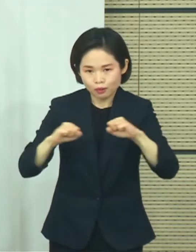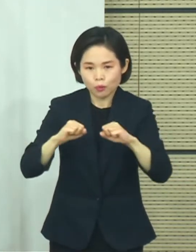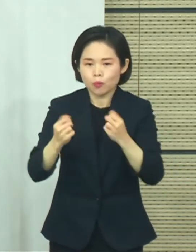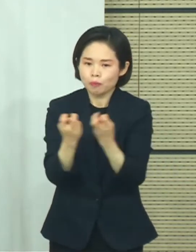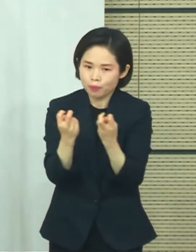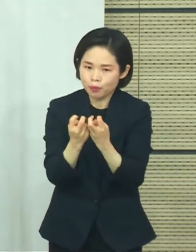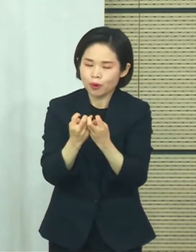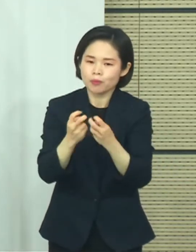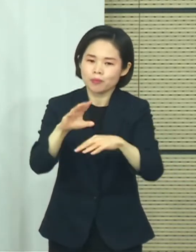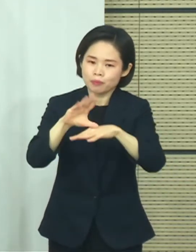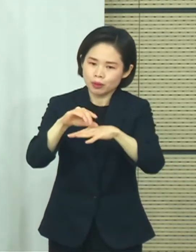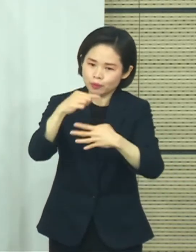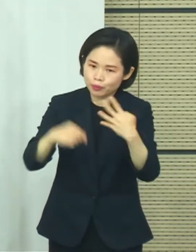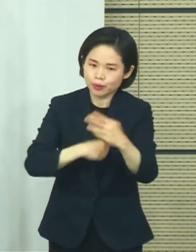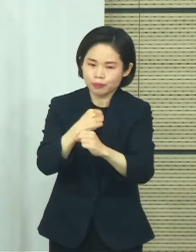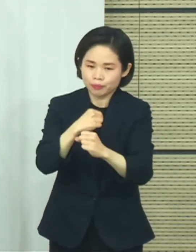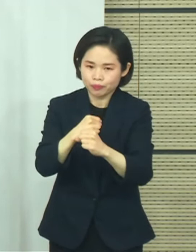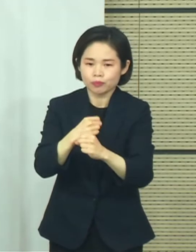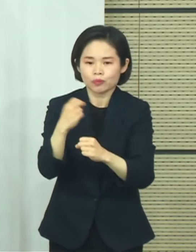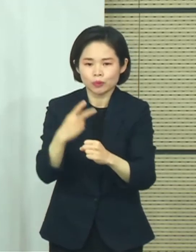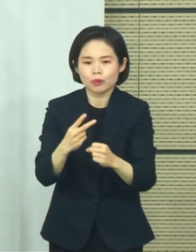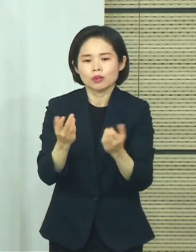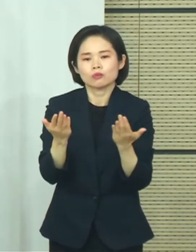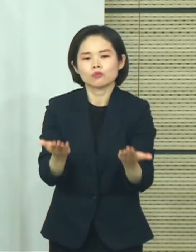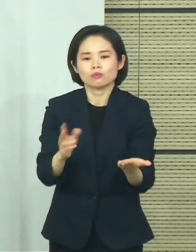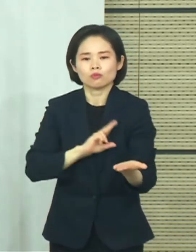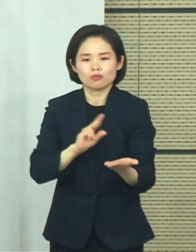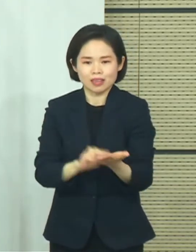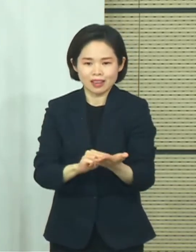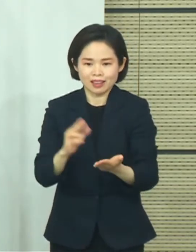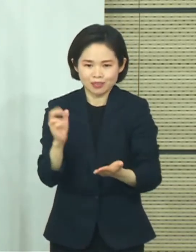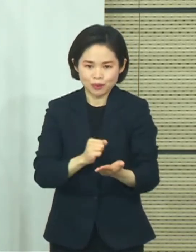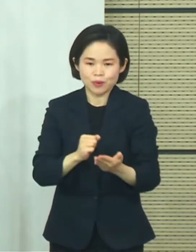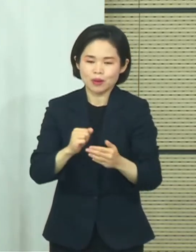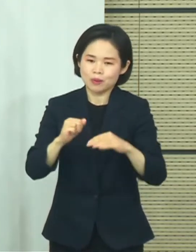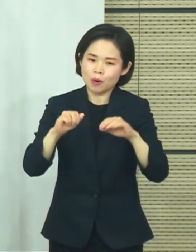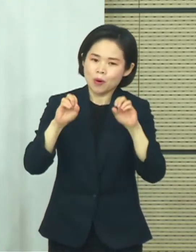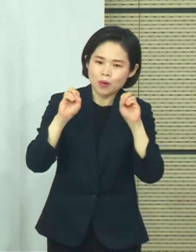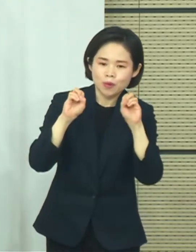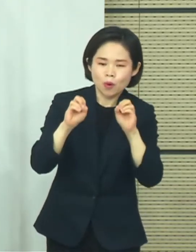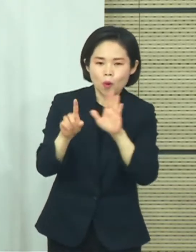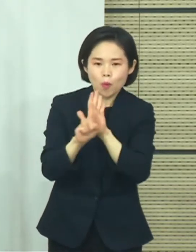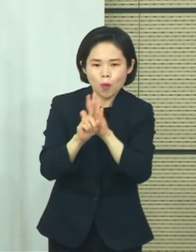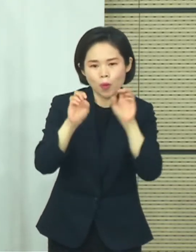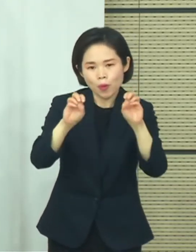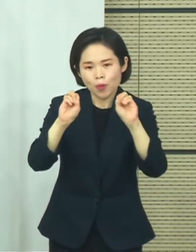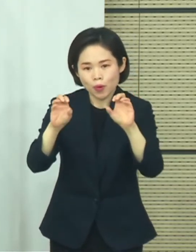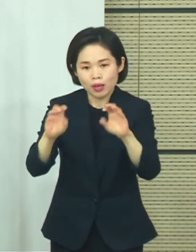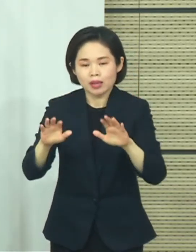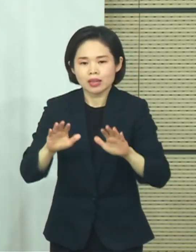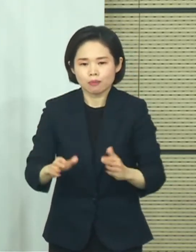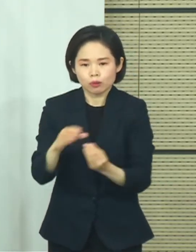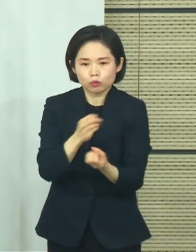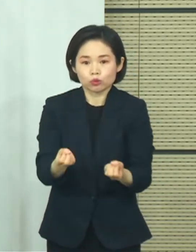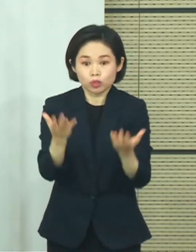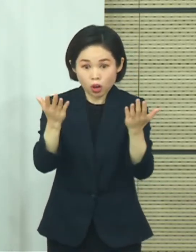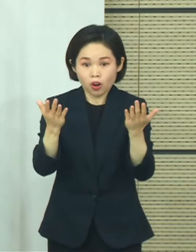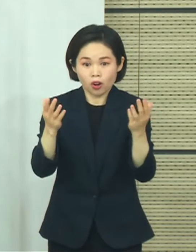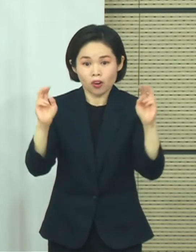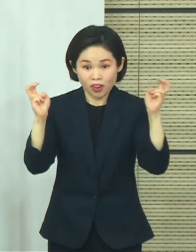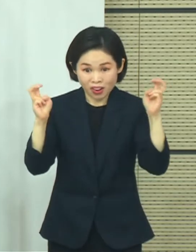쉼 을 주제로 디지털 홍보 콘텐츠를 제작 배포하여 이번 명절 한 집에서 쉬기 라는